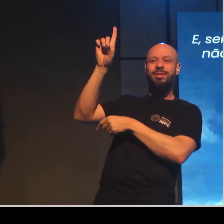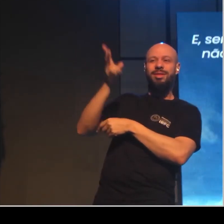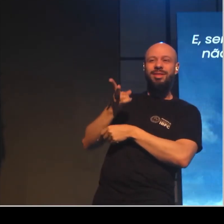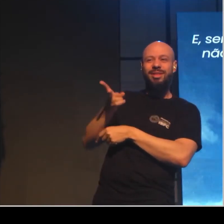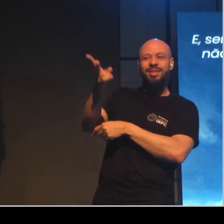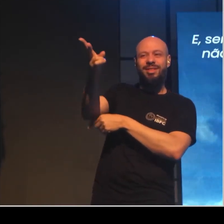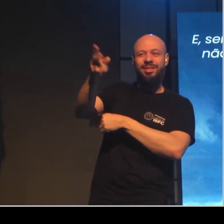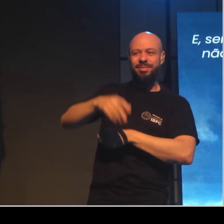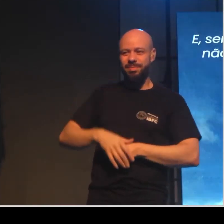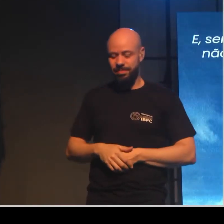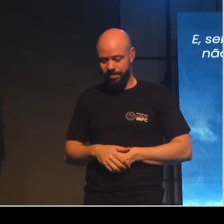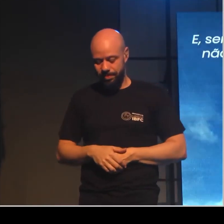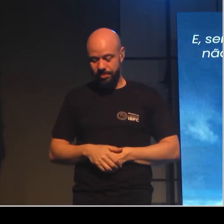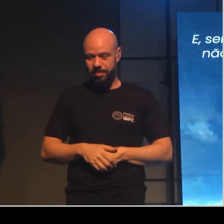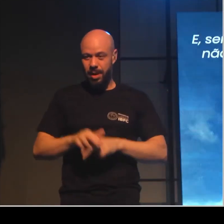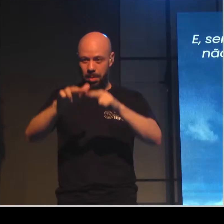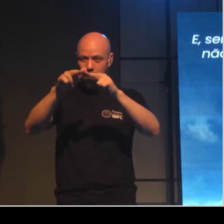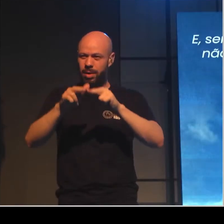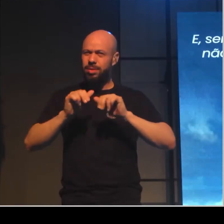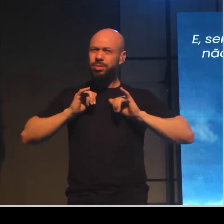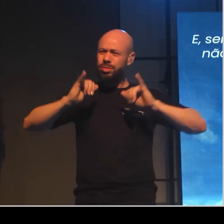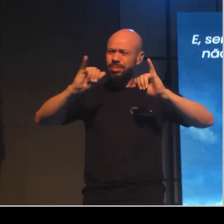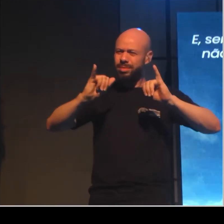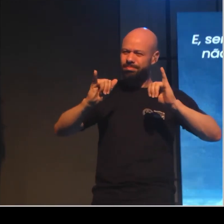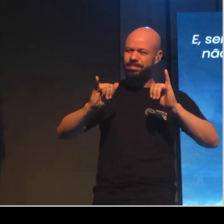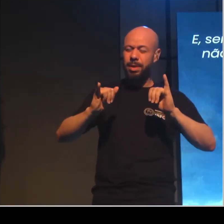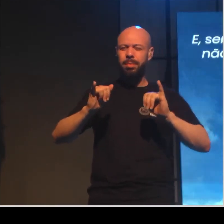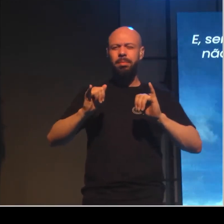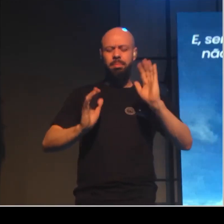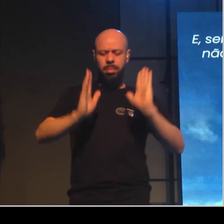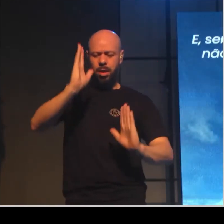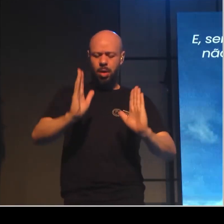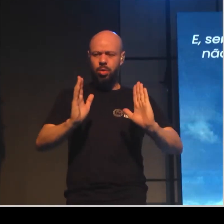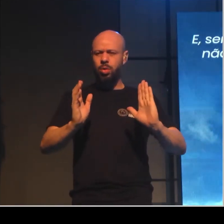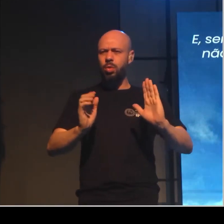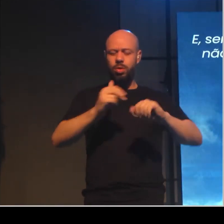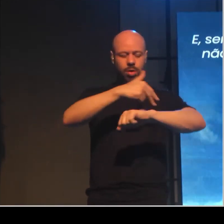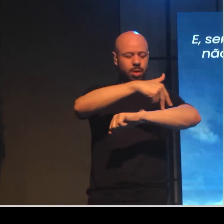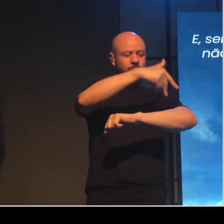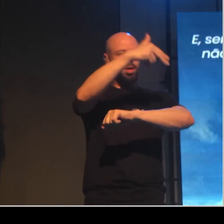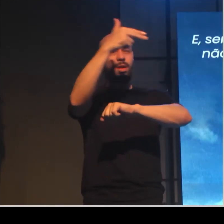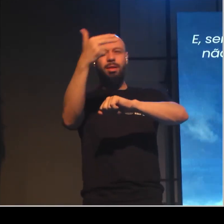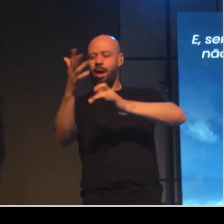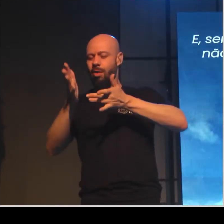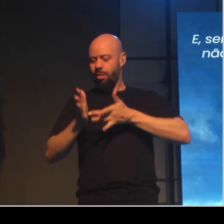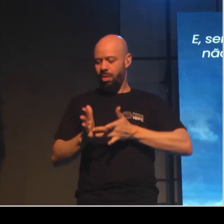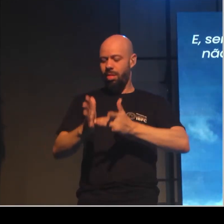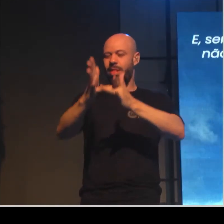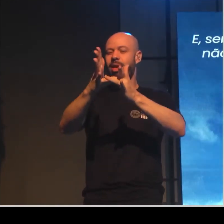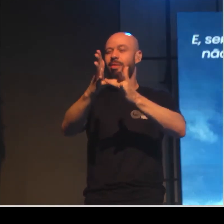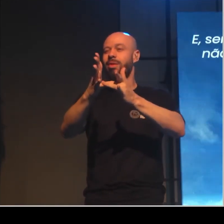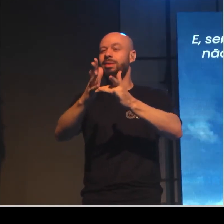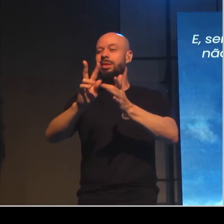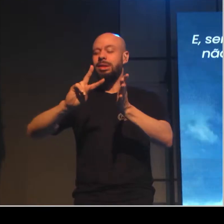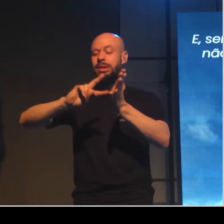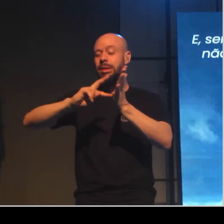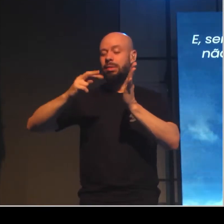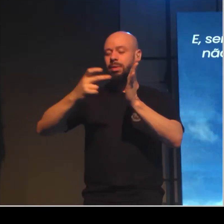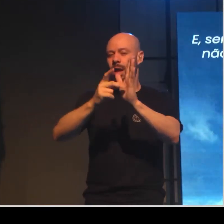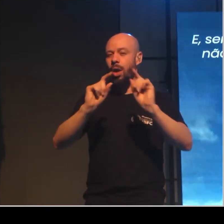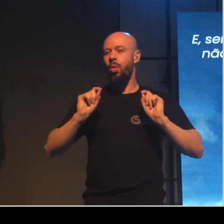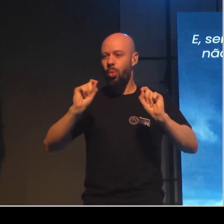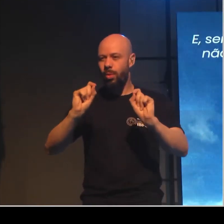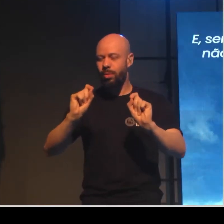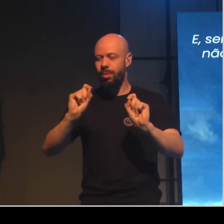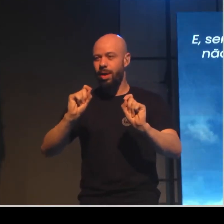é que o Natal deveria ser um momento em que nós refletíssemos o que devemos dar a Jesus. Porque, afinal de contas, é o aniversário